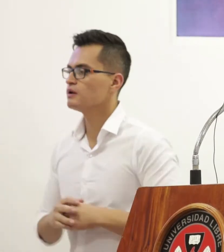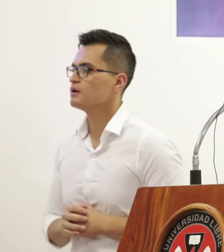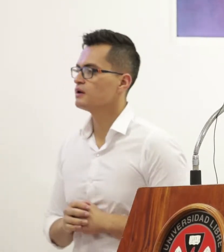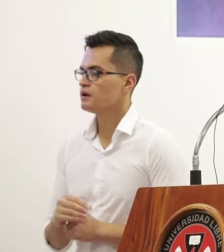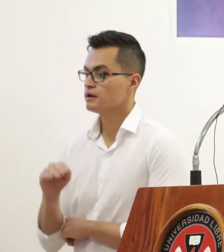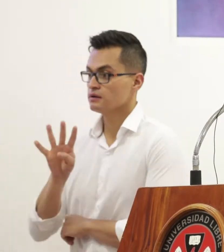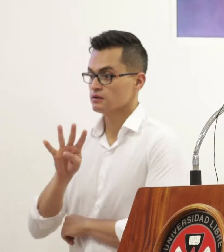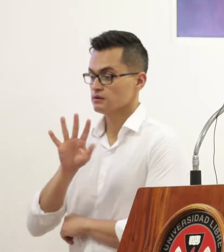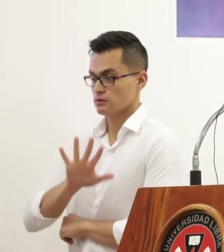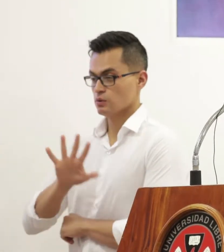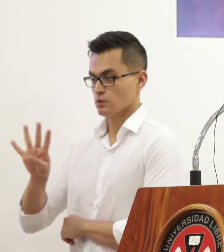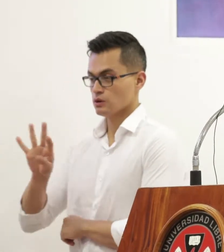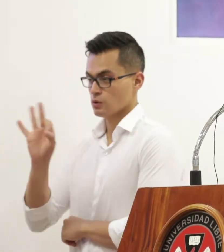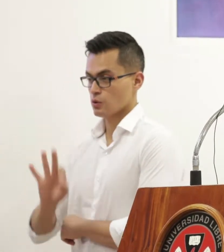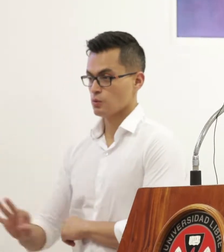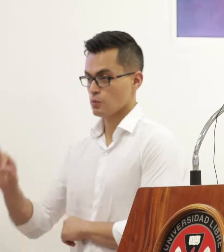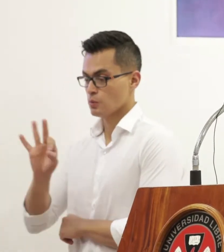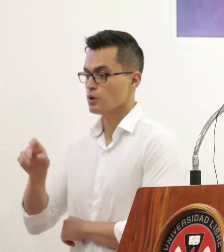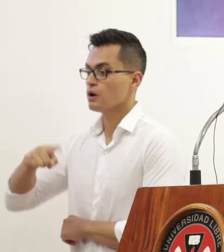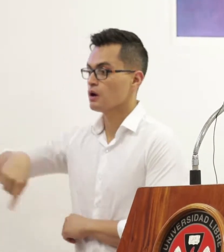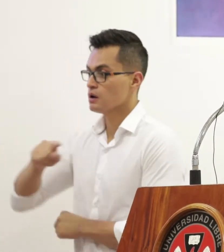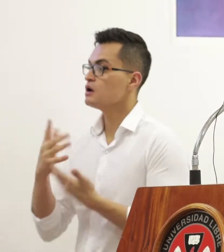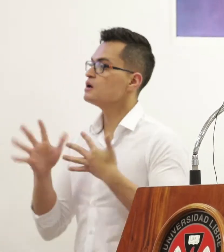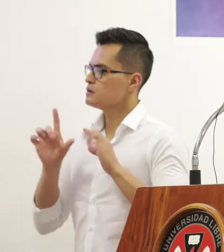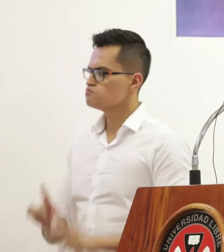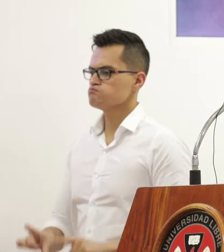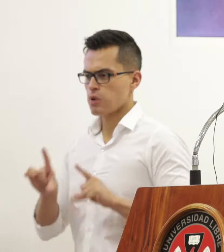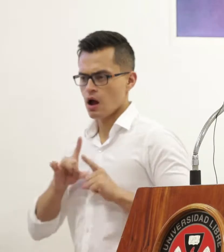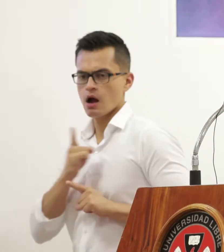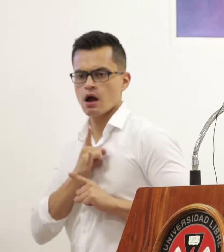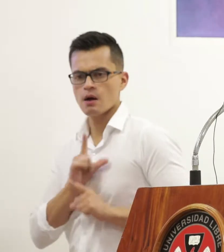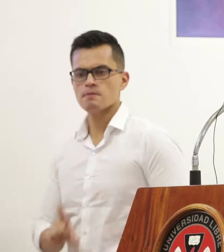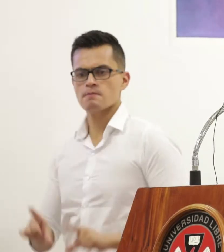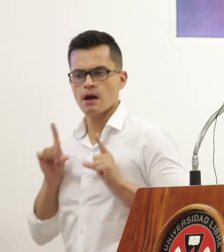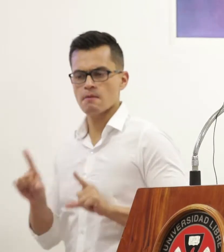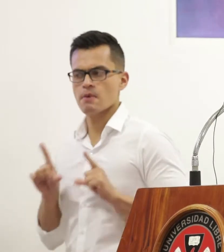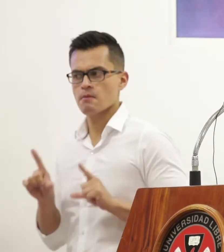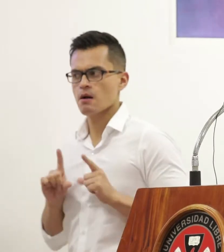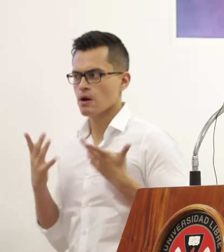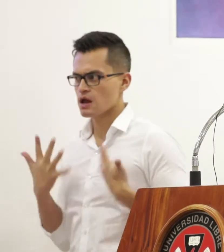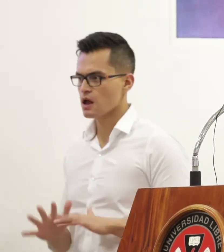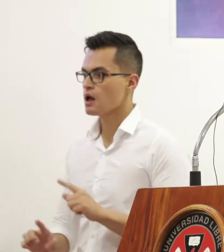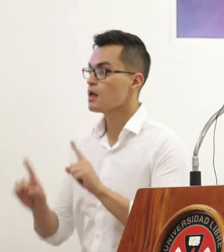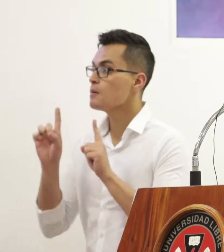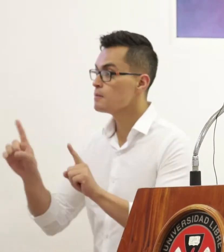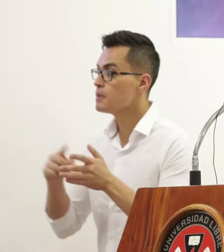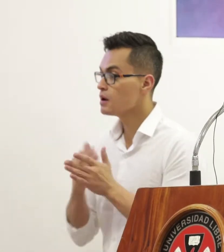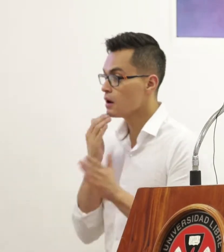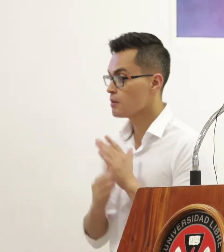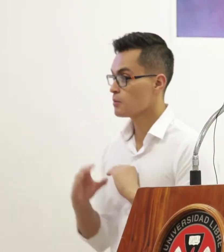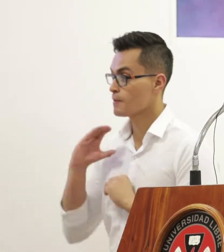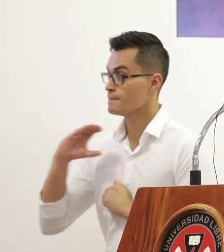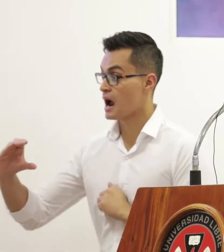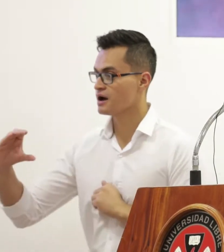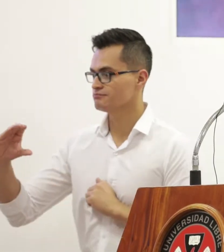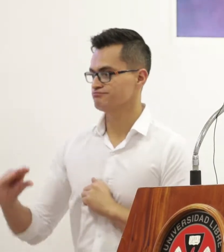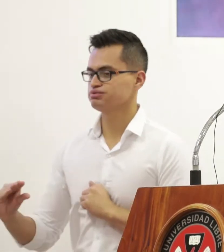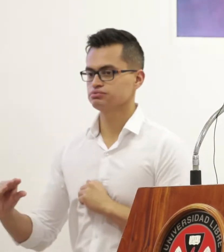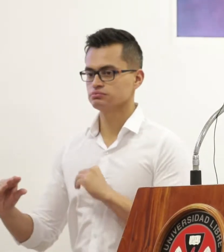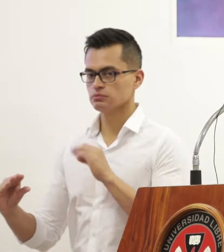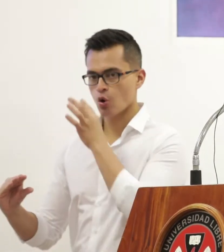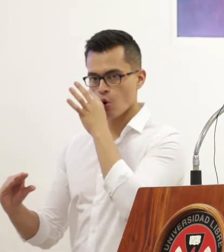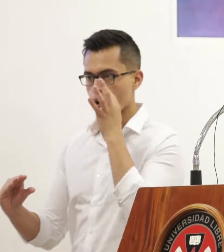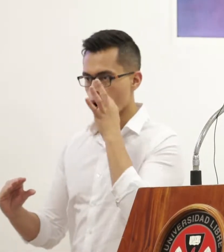54% graduadas en educación superior, pero siempre recibiendo casi el 20% menos del salario de los